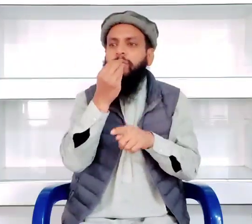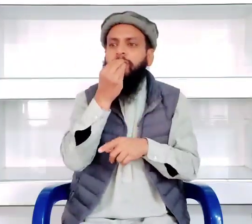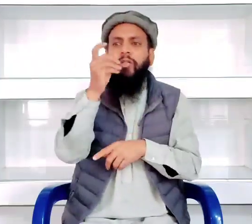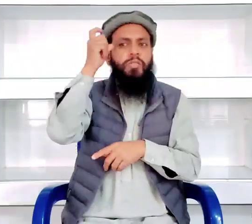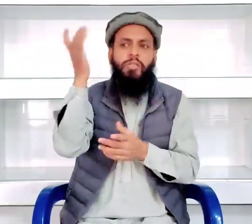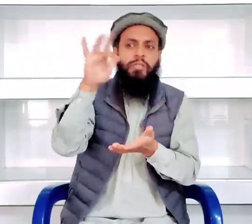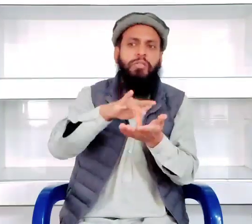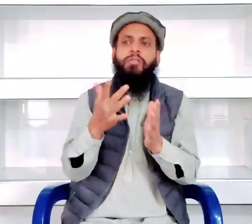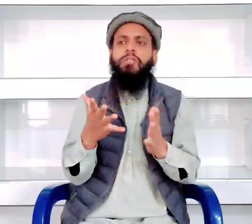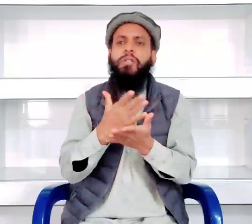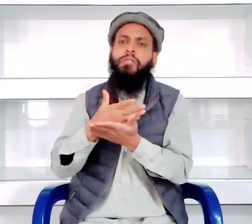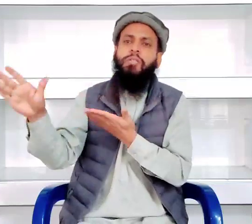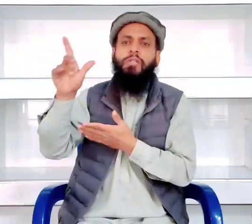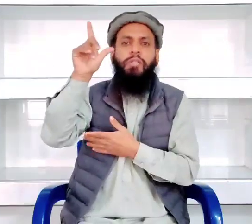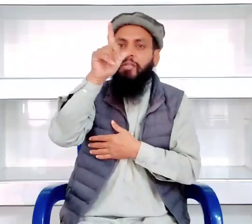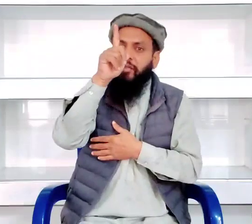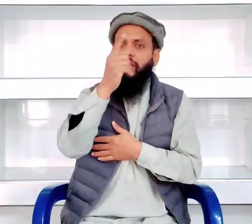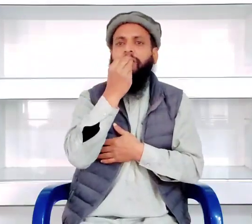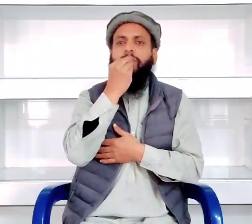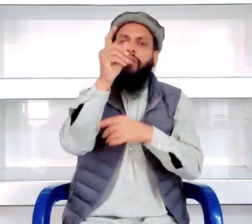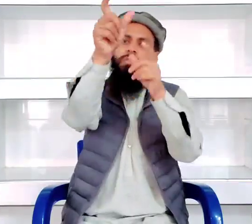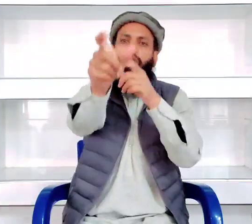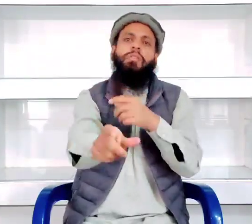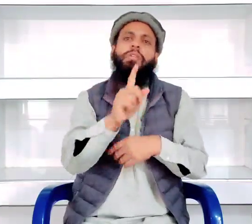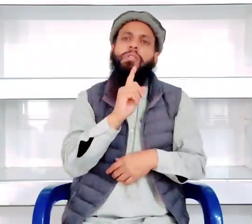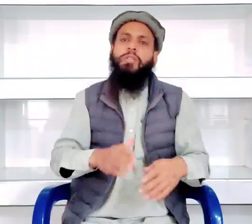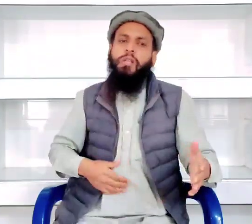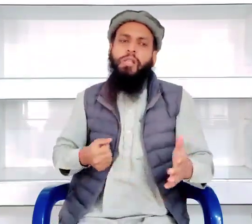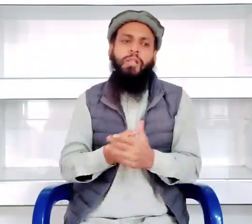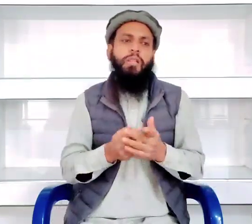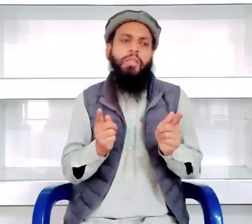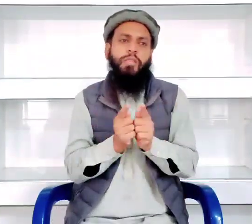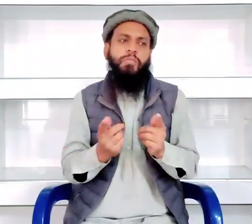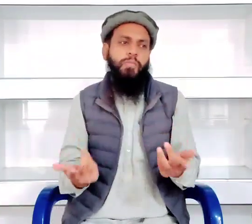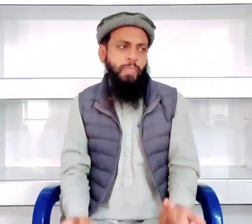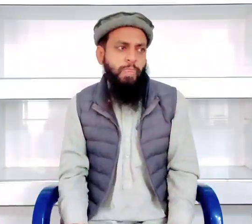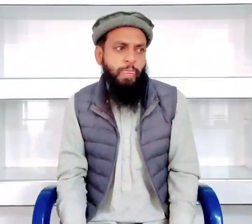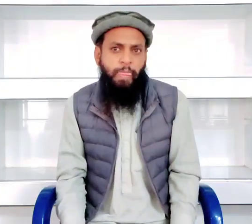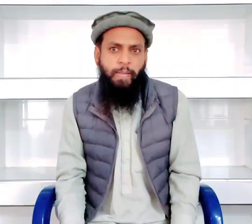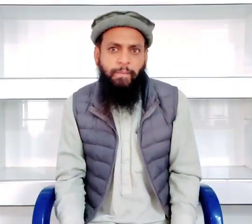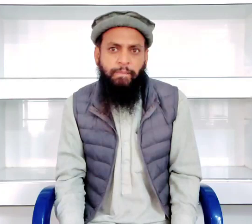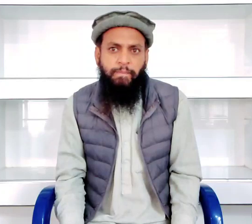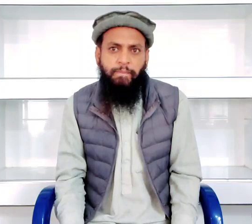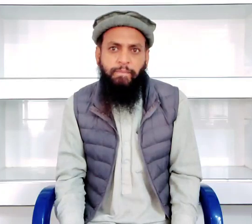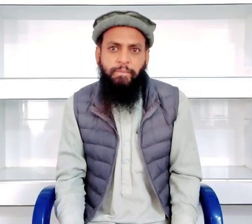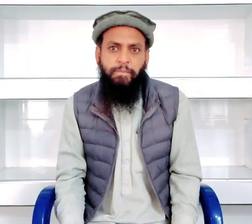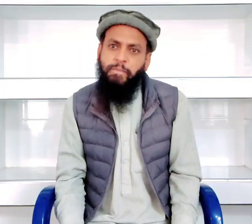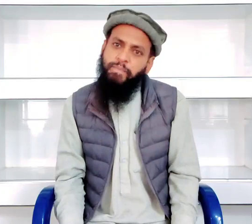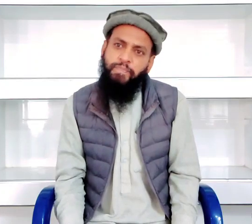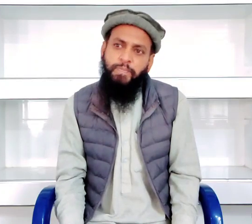تا فلا تدیو حتا تستو یاو فرمایا کوئی آدمی اتنی دیر